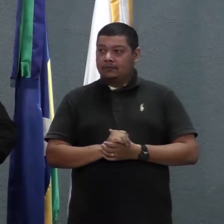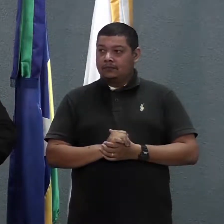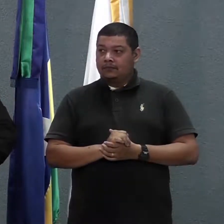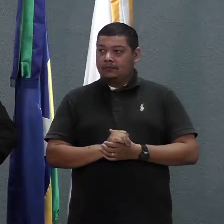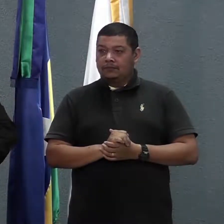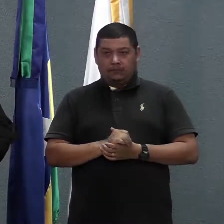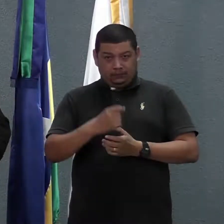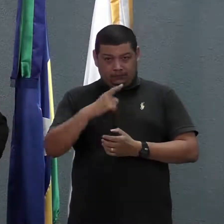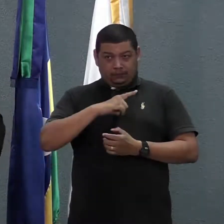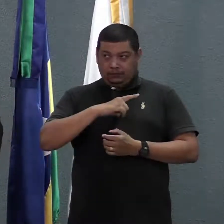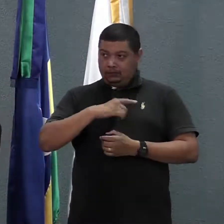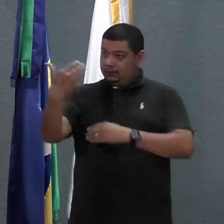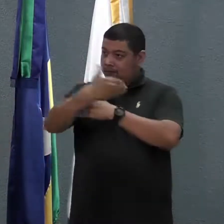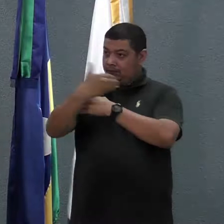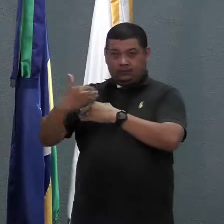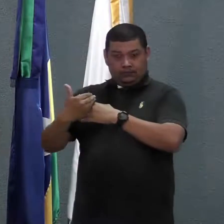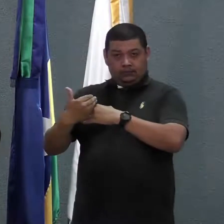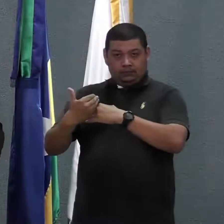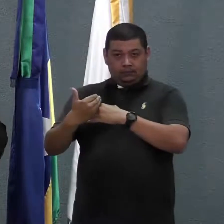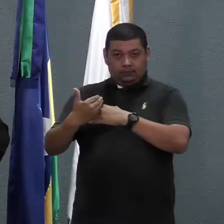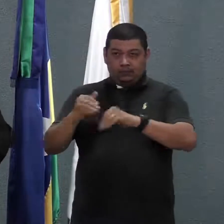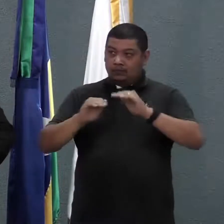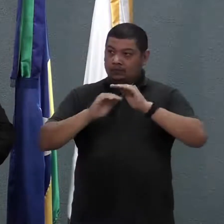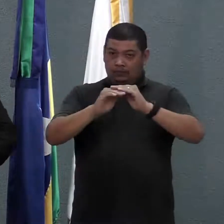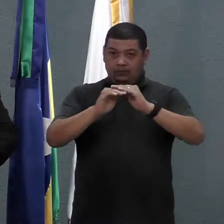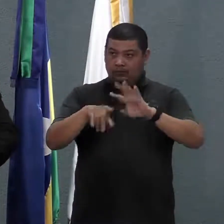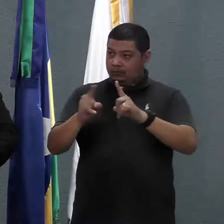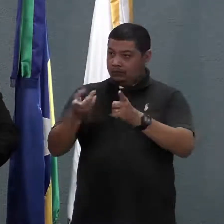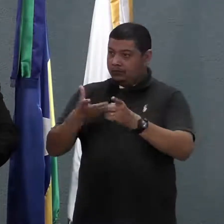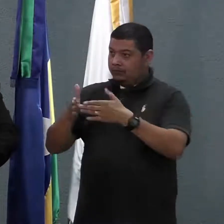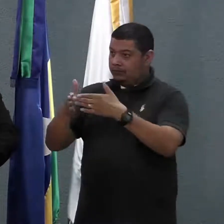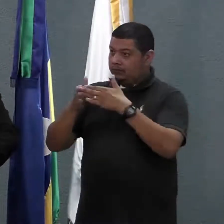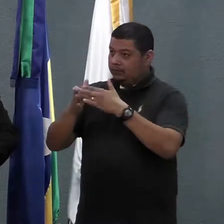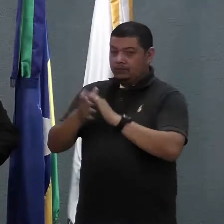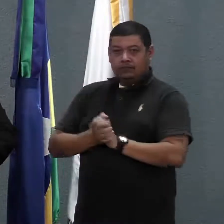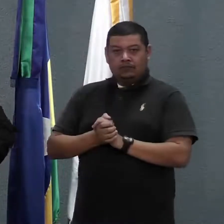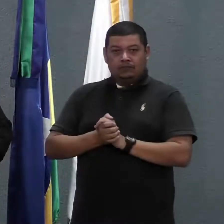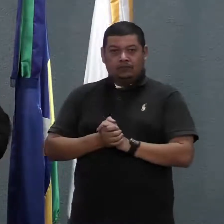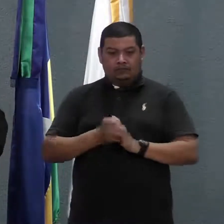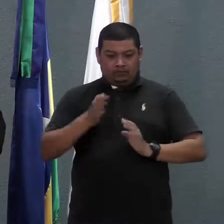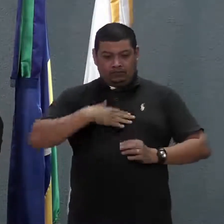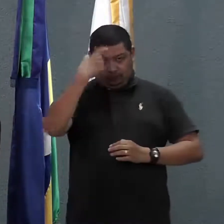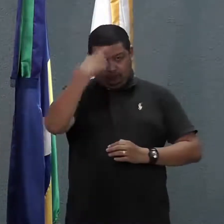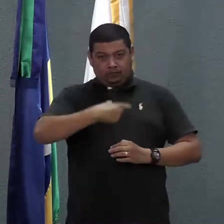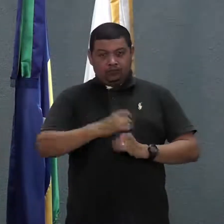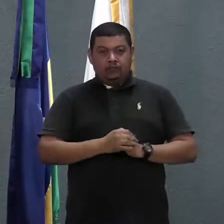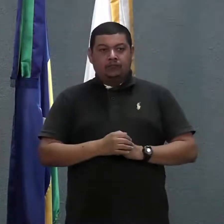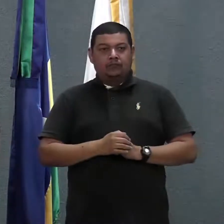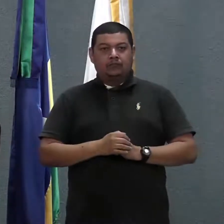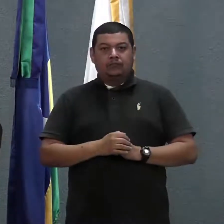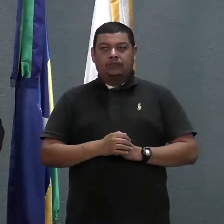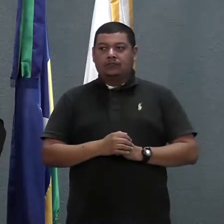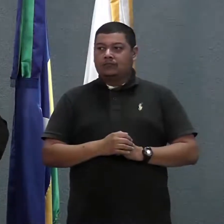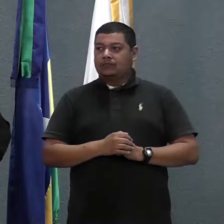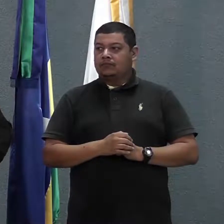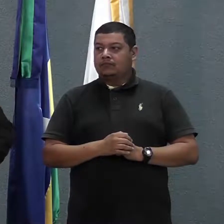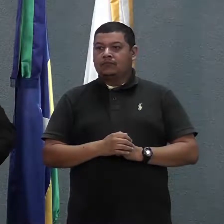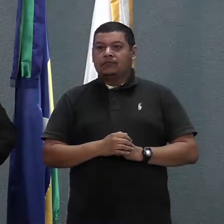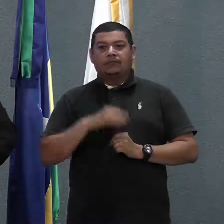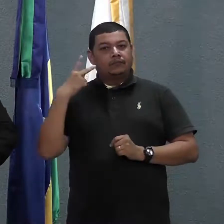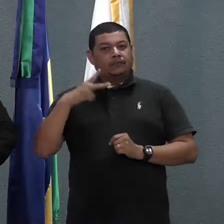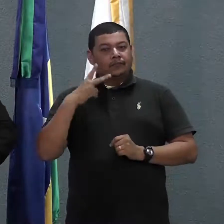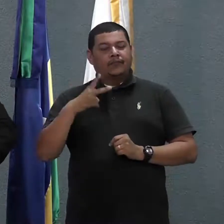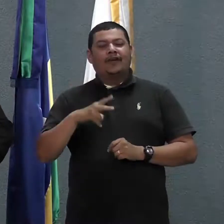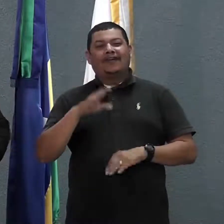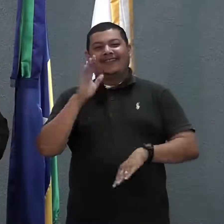em protesto. Mas eu gostaria de pedir, eu sou conhecido como um dos vereadores que